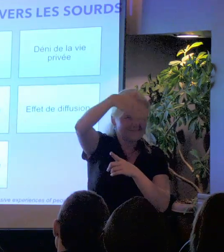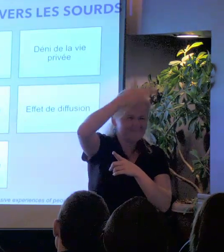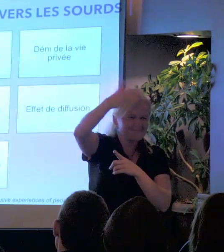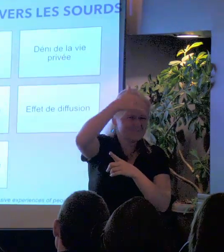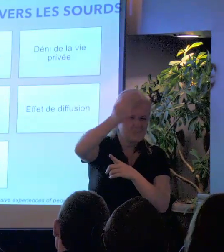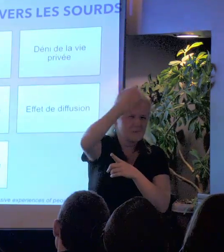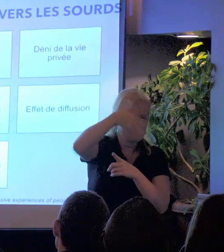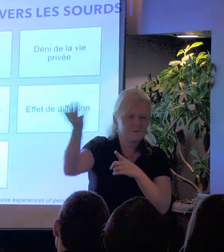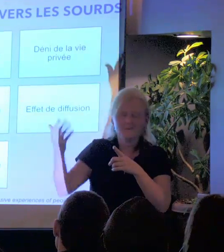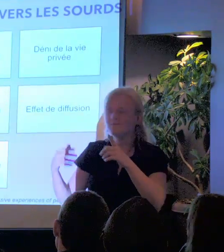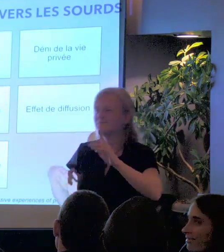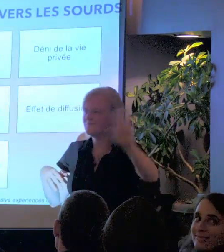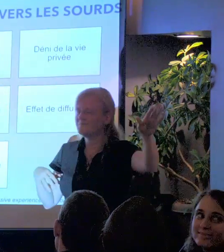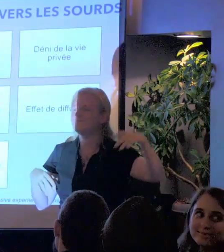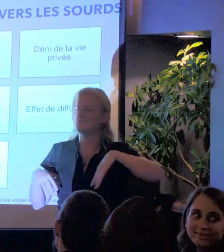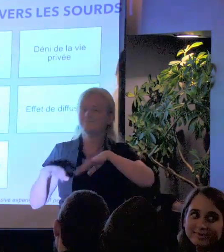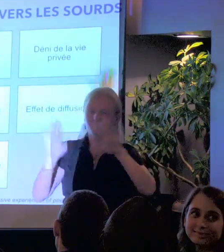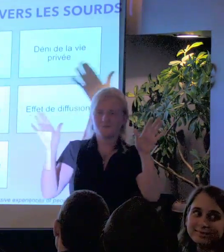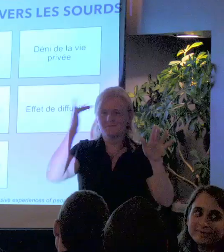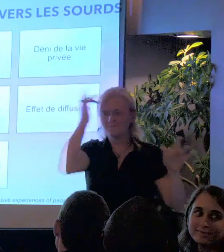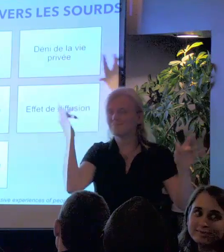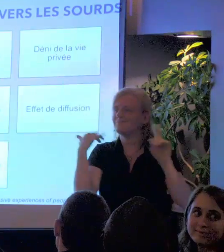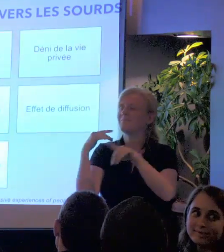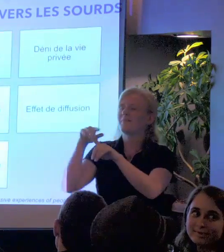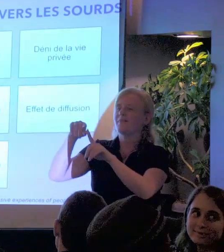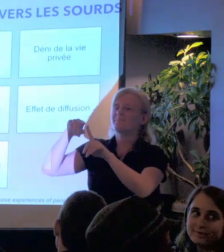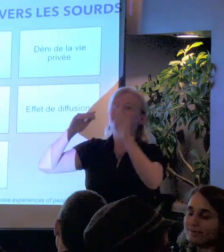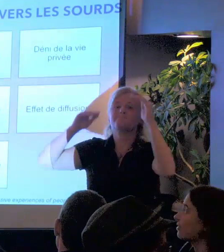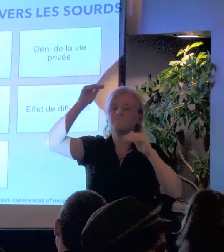Viens-t'en, rentre, reste pas dehors, viens-t'en.